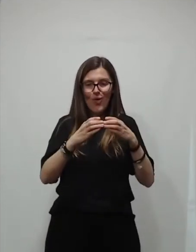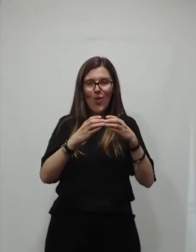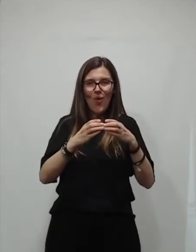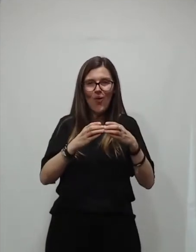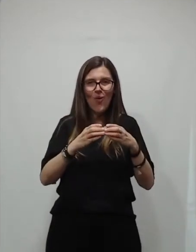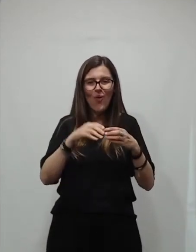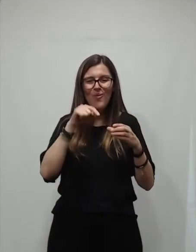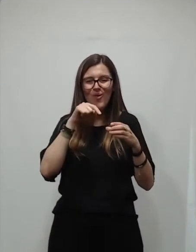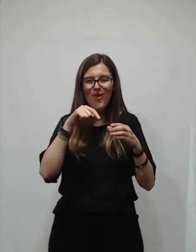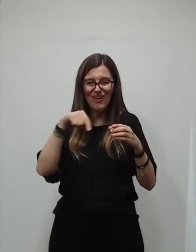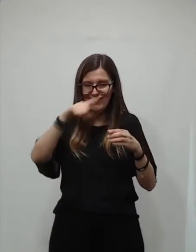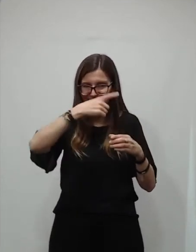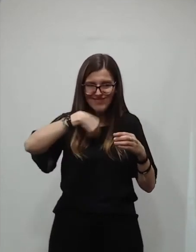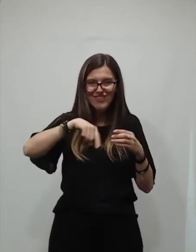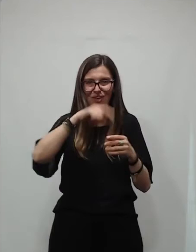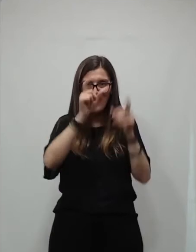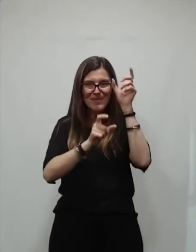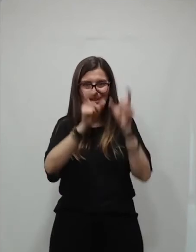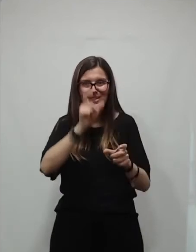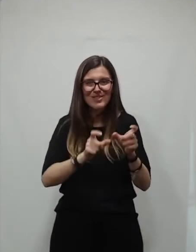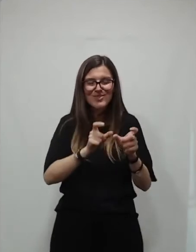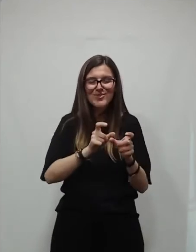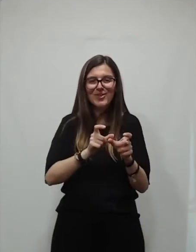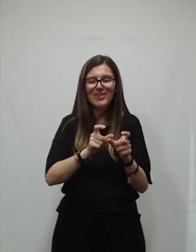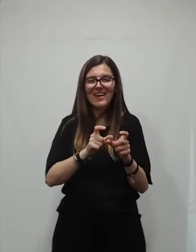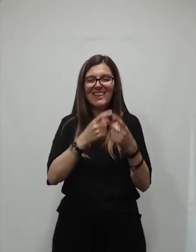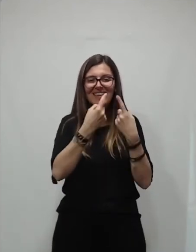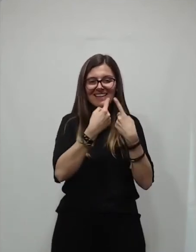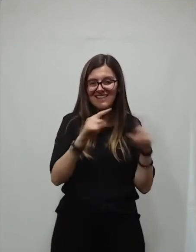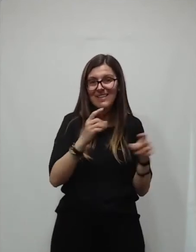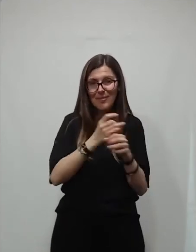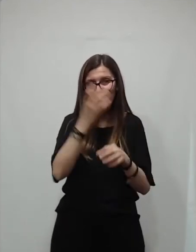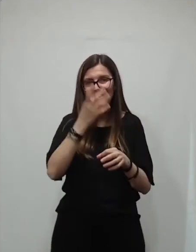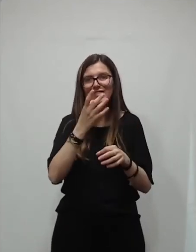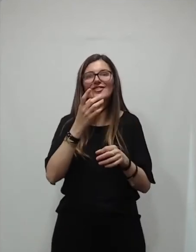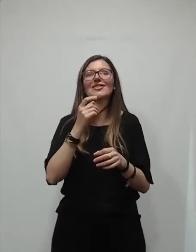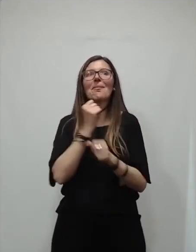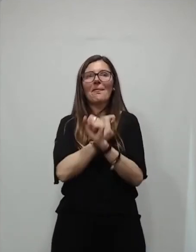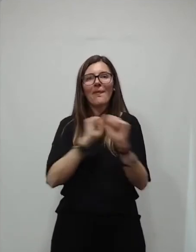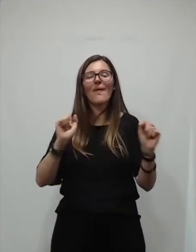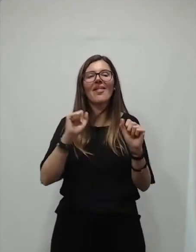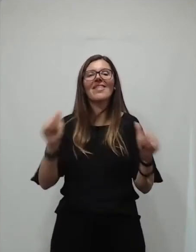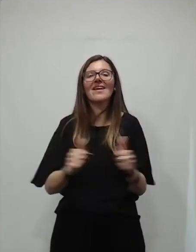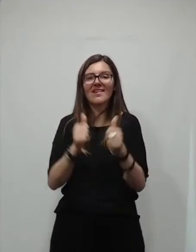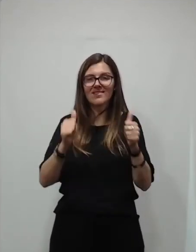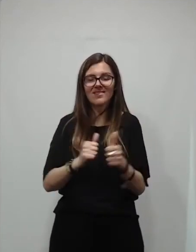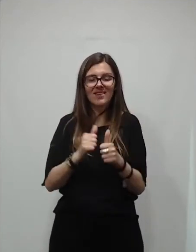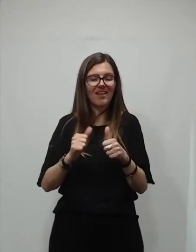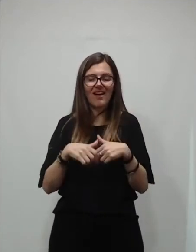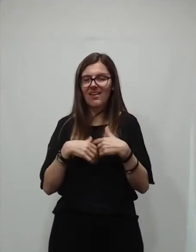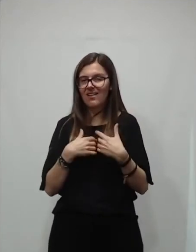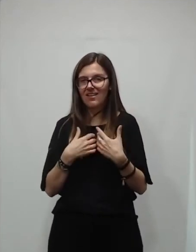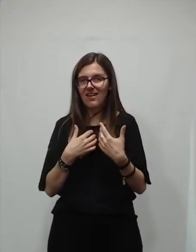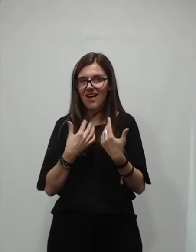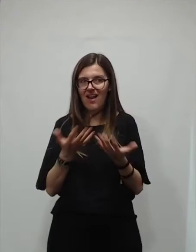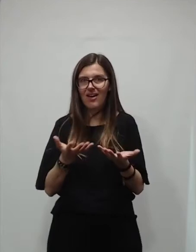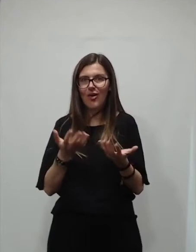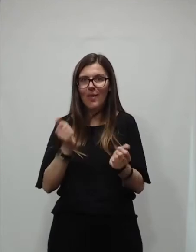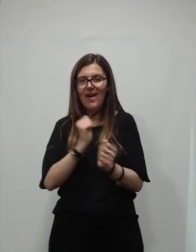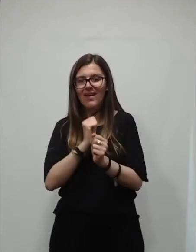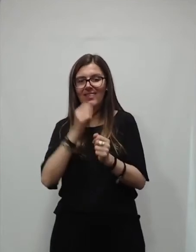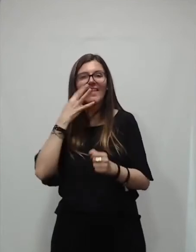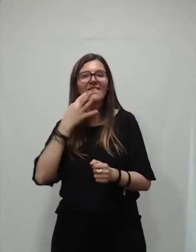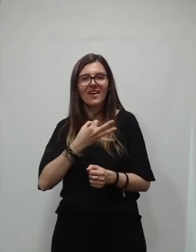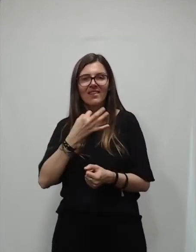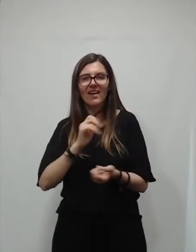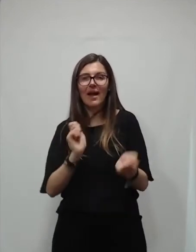en particular a los jueces y a las representantes del Ministerio Público, para lograr la limitación de las medidas